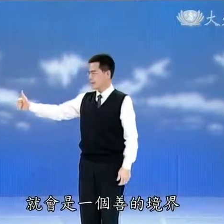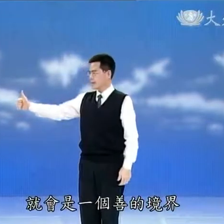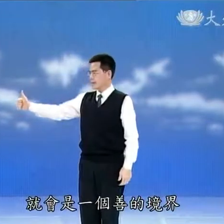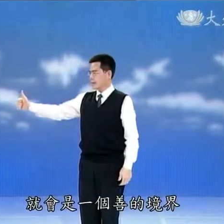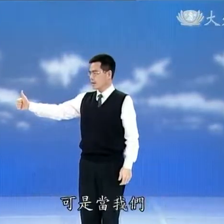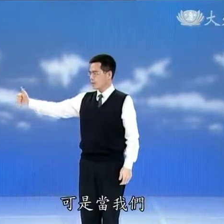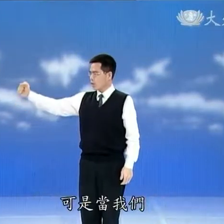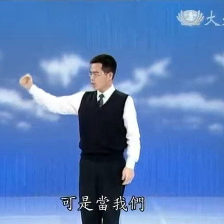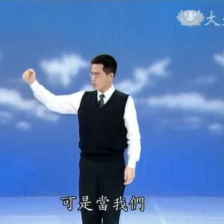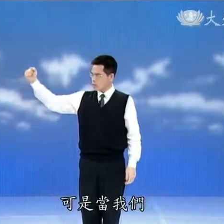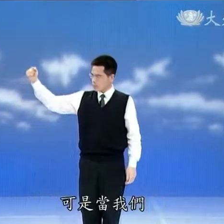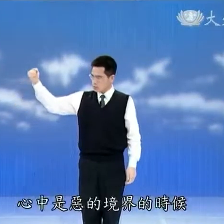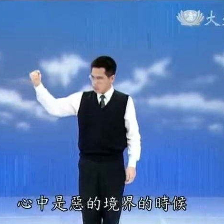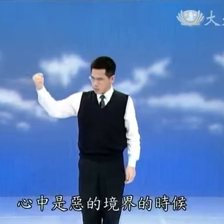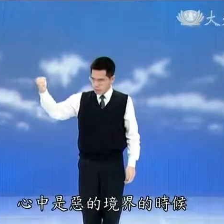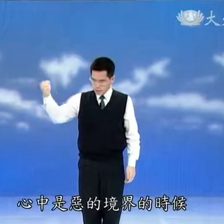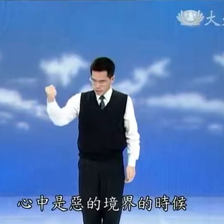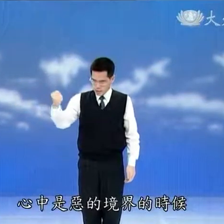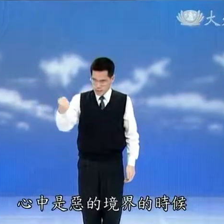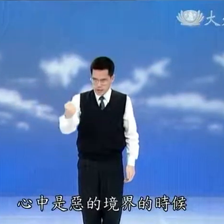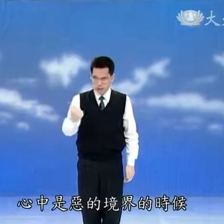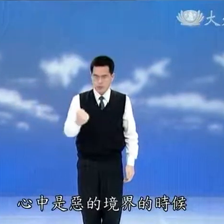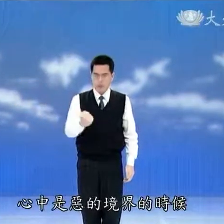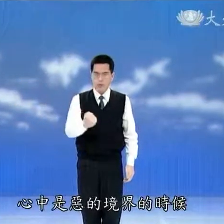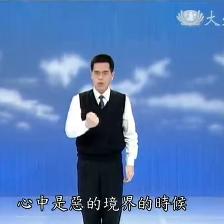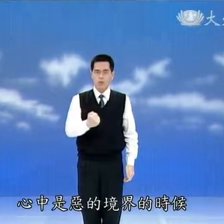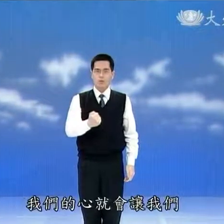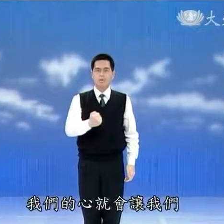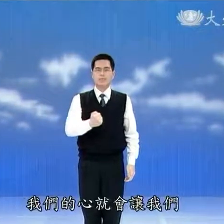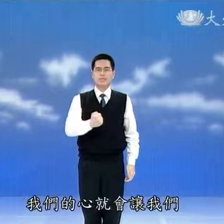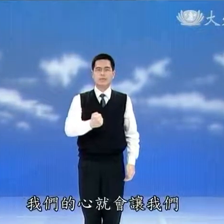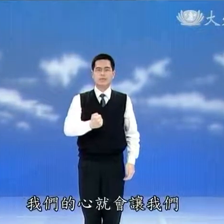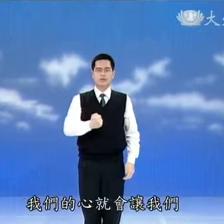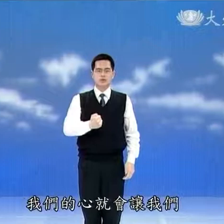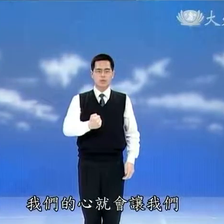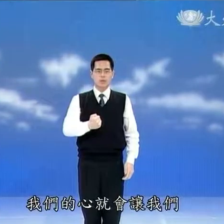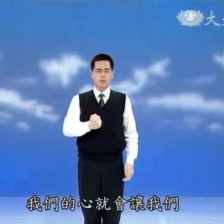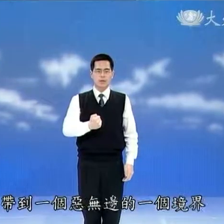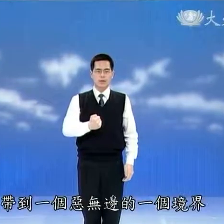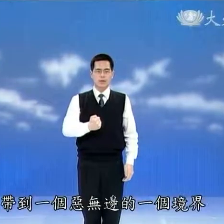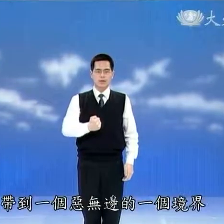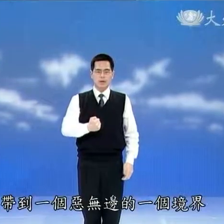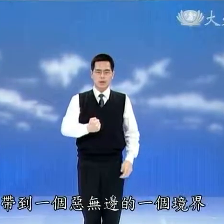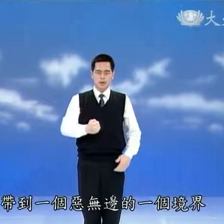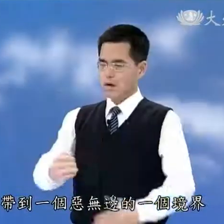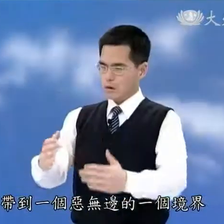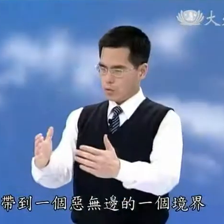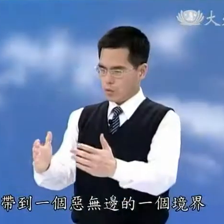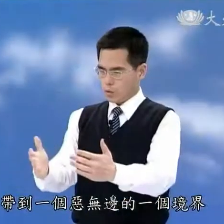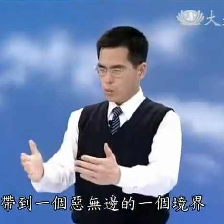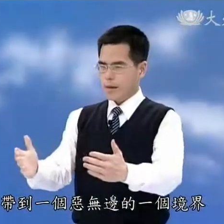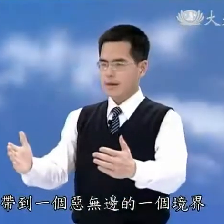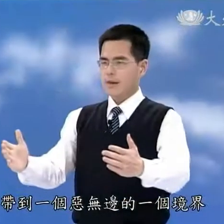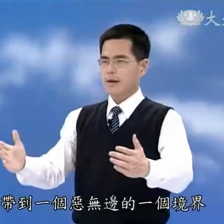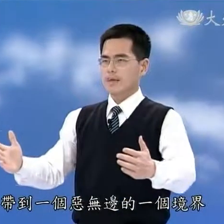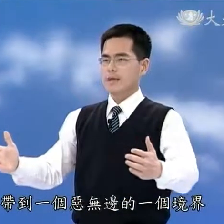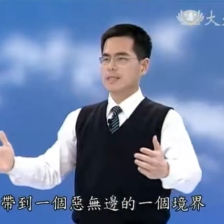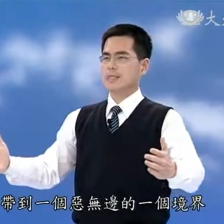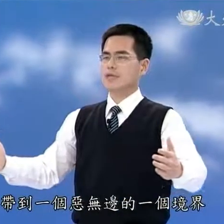界。可是当我们心中是恶的境界的时候，我们的心就会让我们带到一个恶无边的一个境界，